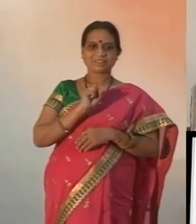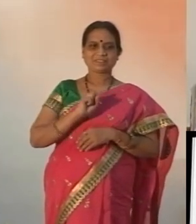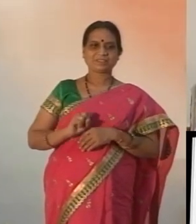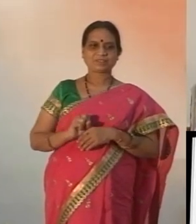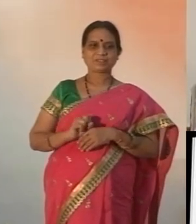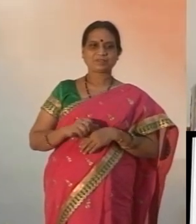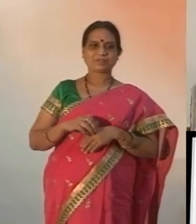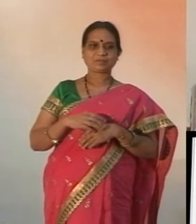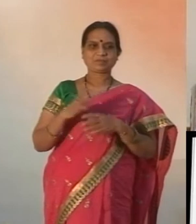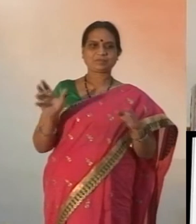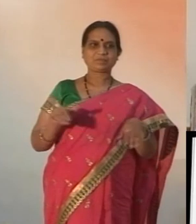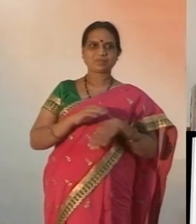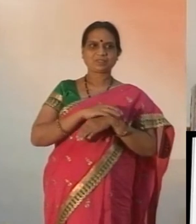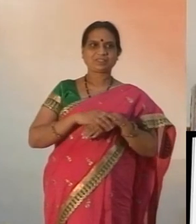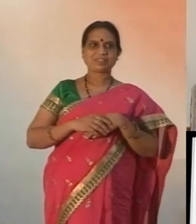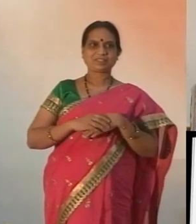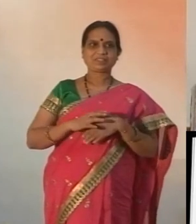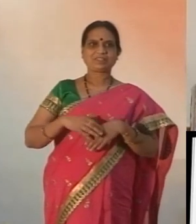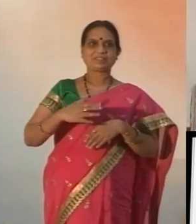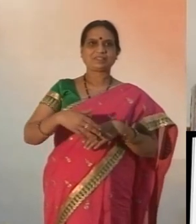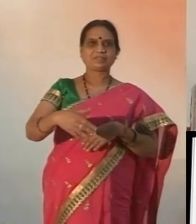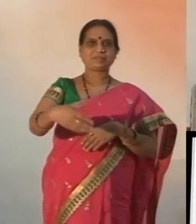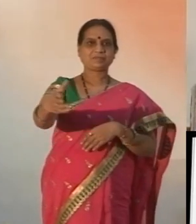और प्यार से उस संबंध को निभाएं